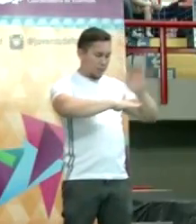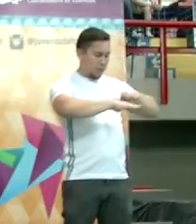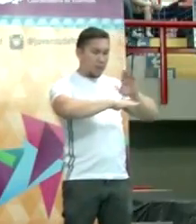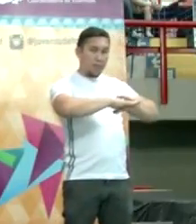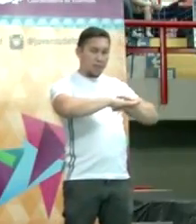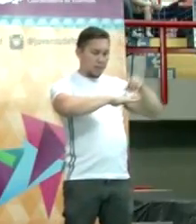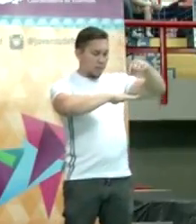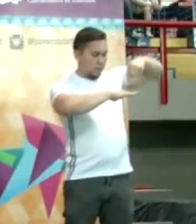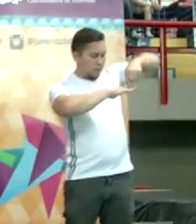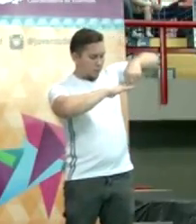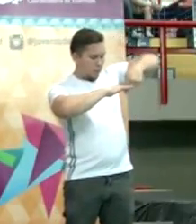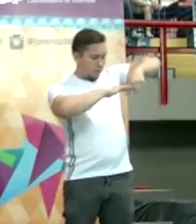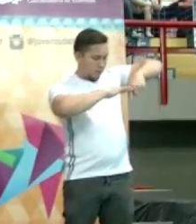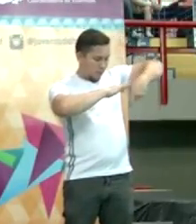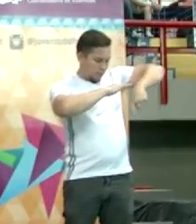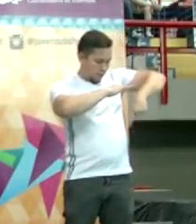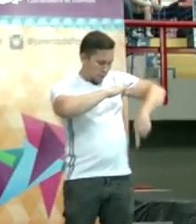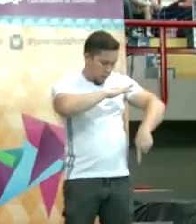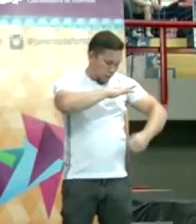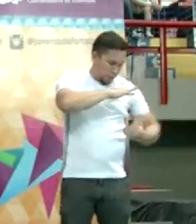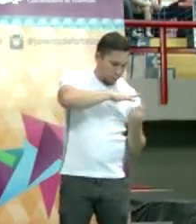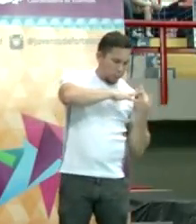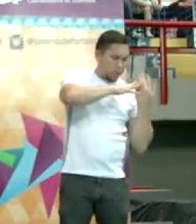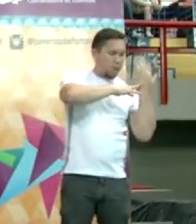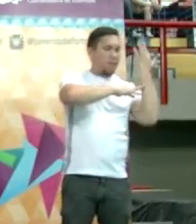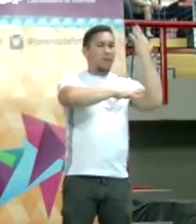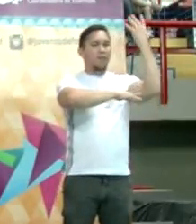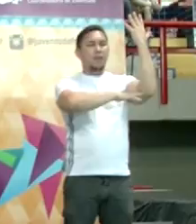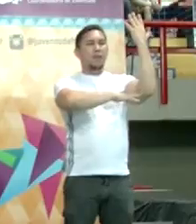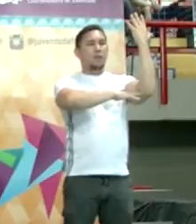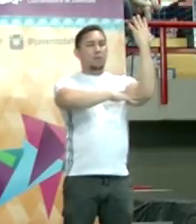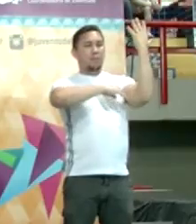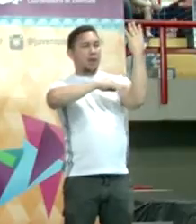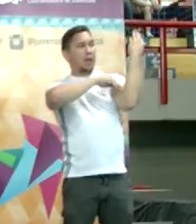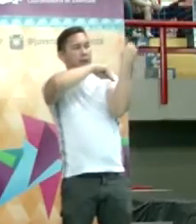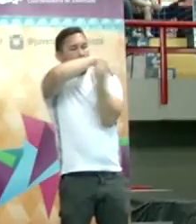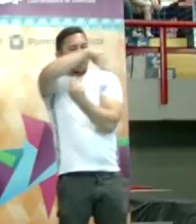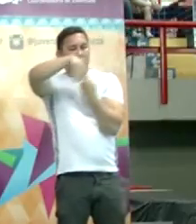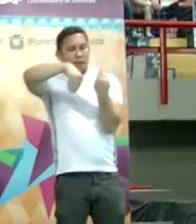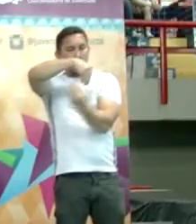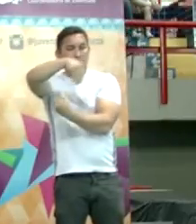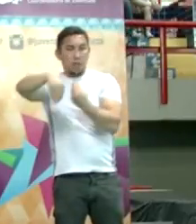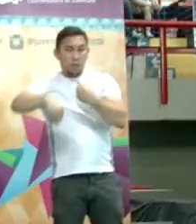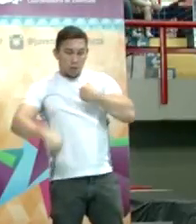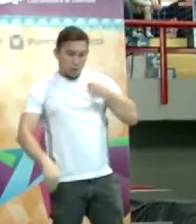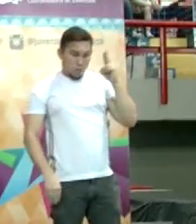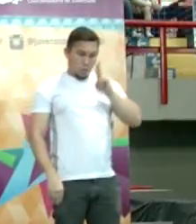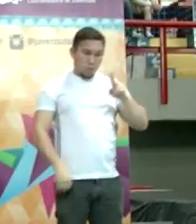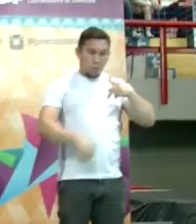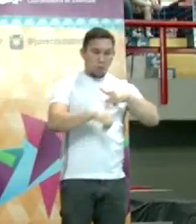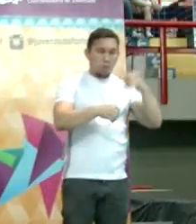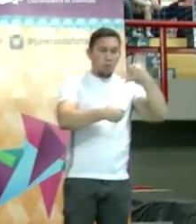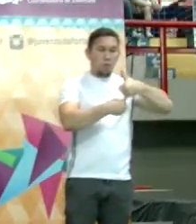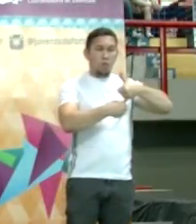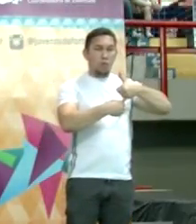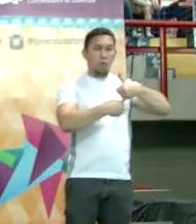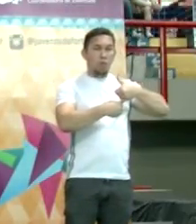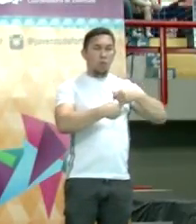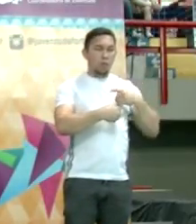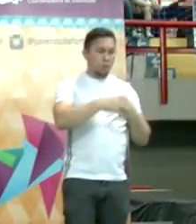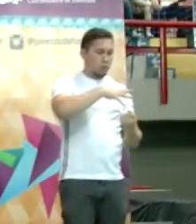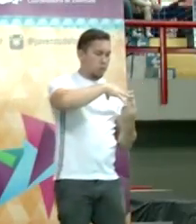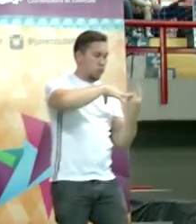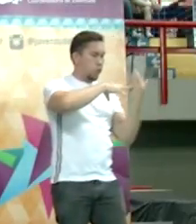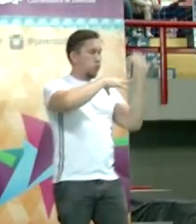parte que vai fazer com que você obtenha as frações do petróleo. Por exemplo, eu não uso petróleo, então peguei e